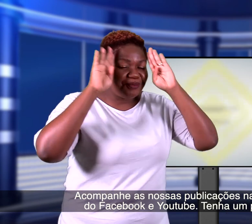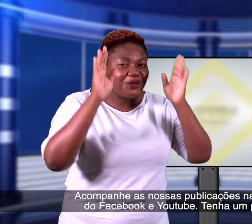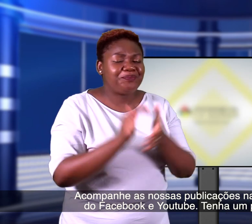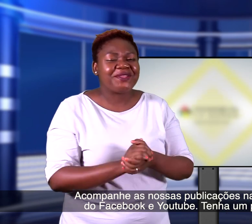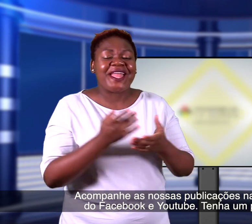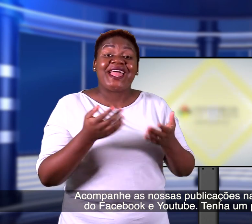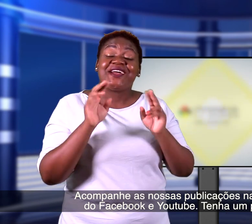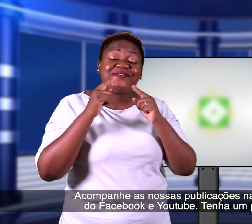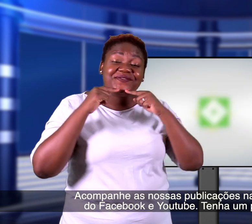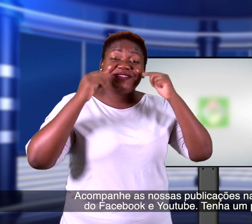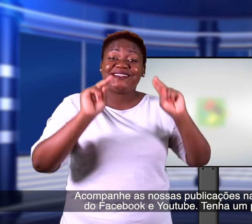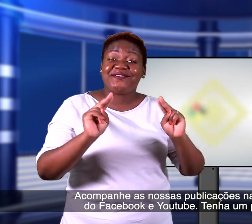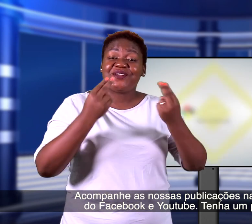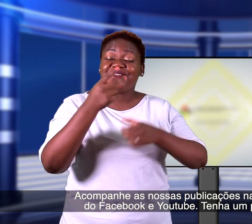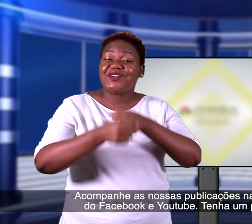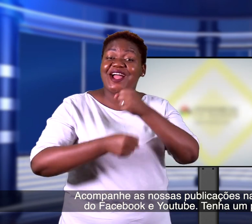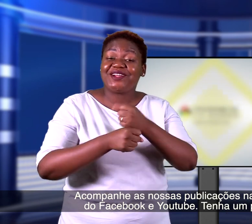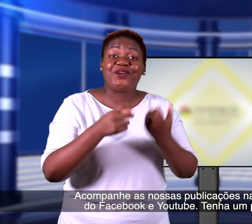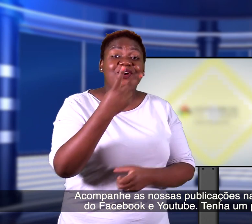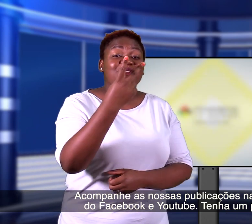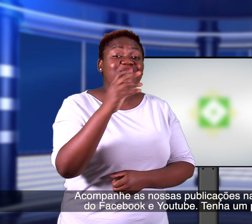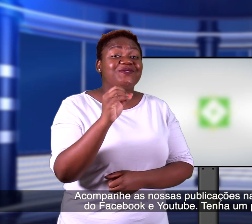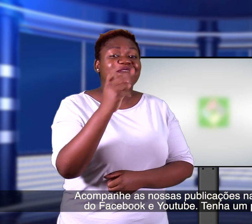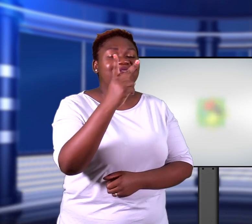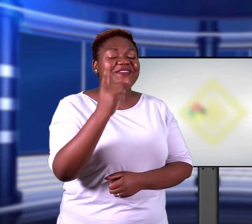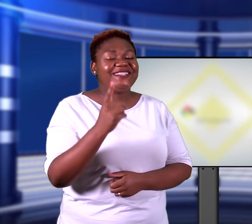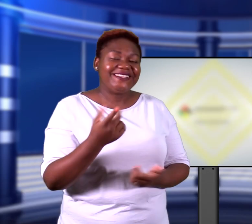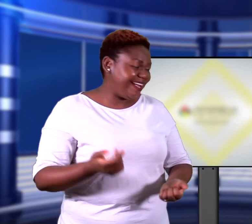Facebook e YouTube. Tenha um próspero 2021.